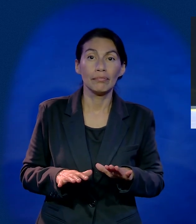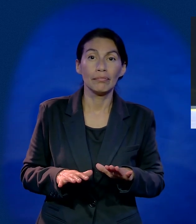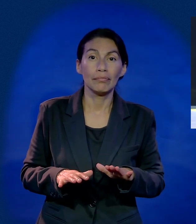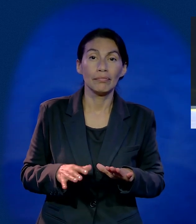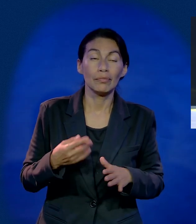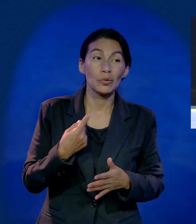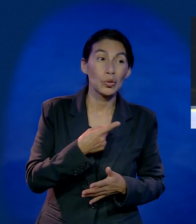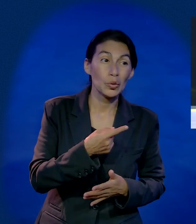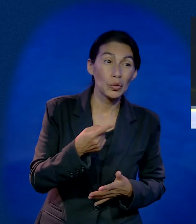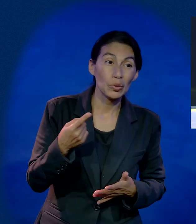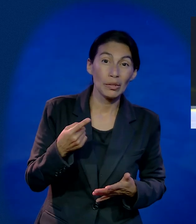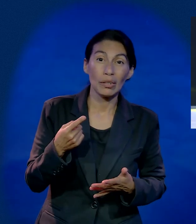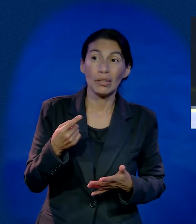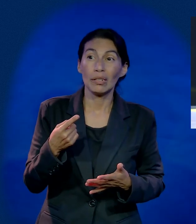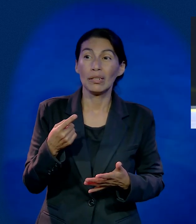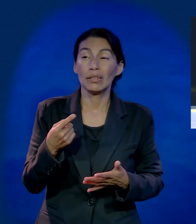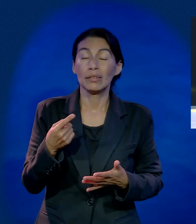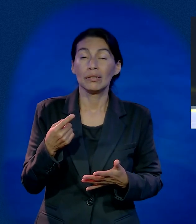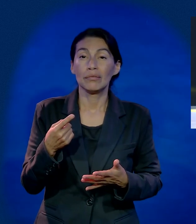a veces